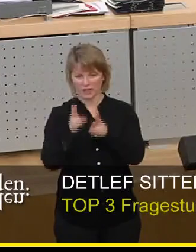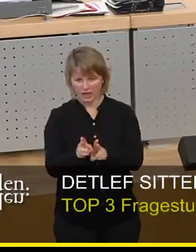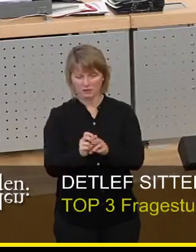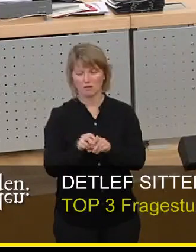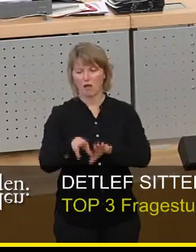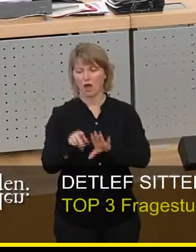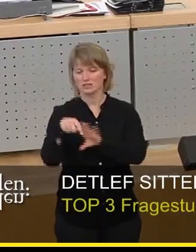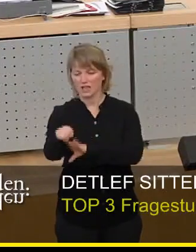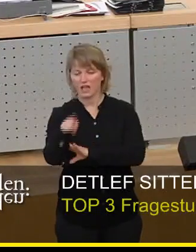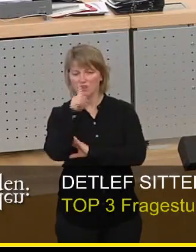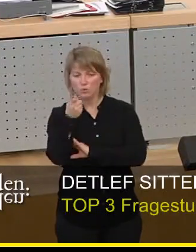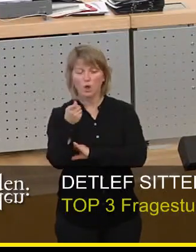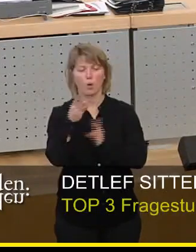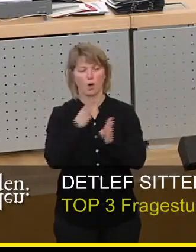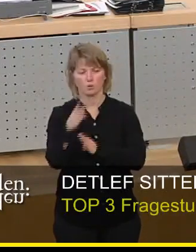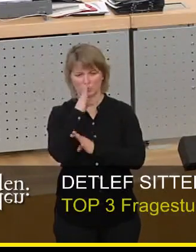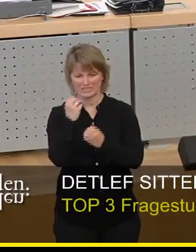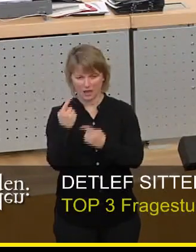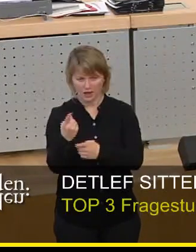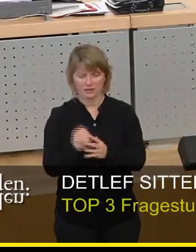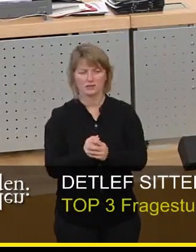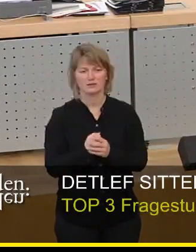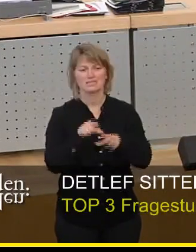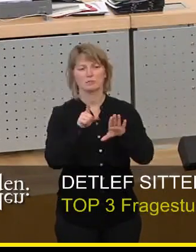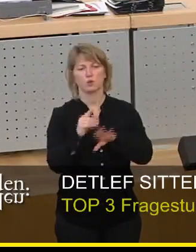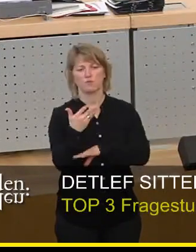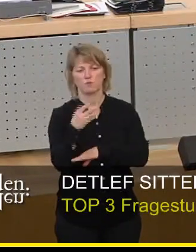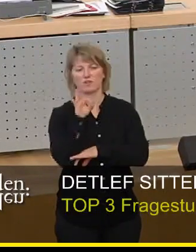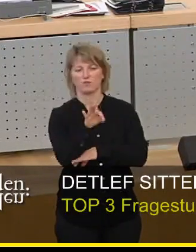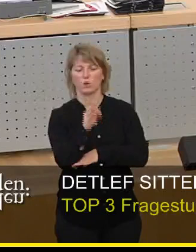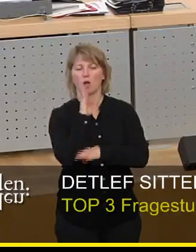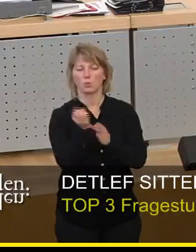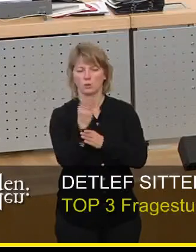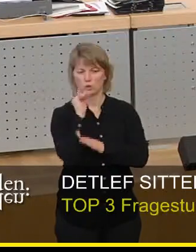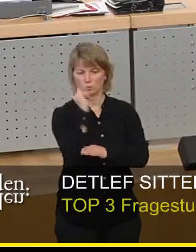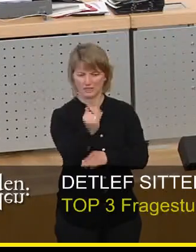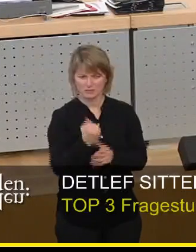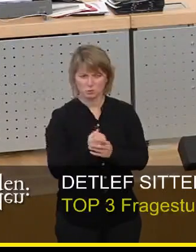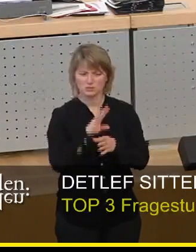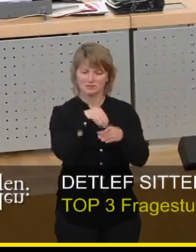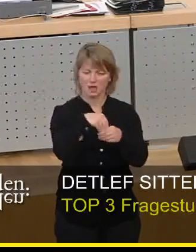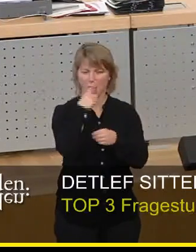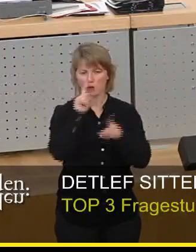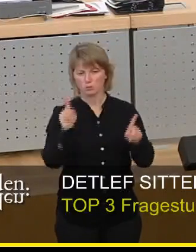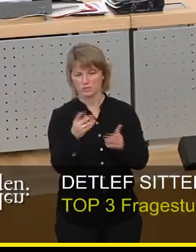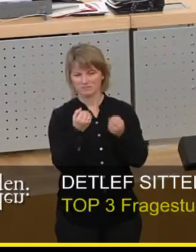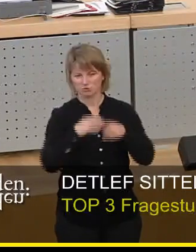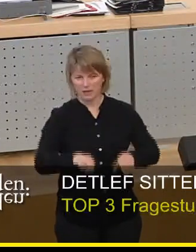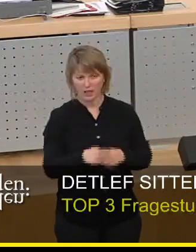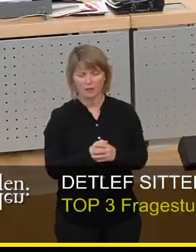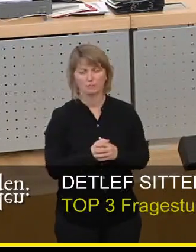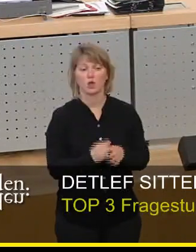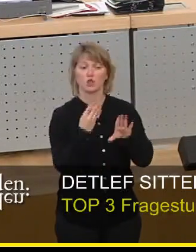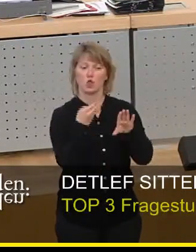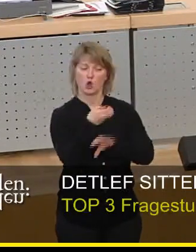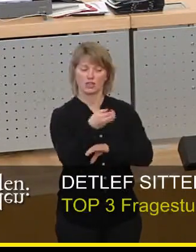18 Stellen in den Geschäftsbereich Ordnung und Sicherheit, 7,5 Stellen in den Geschäftsbereich Kultur und Tourismus inklusive Musikfestspiele, 9 Stellen